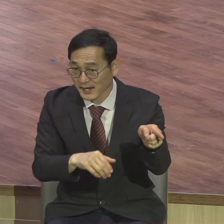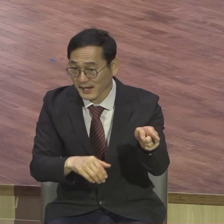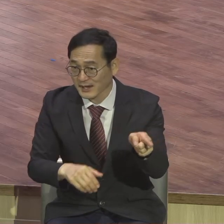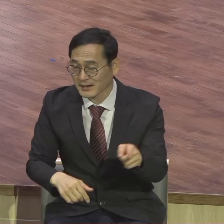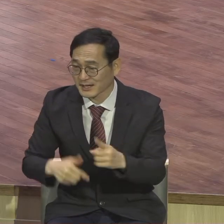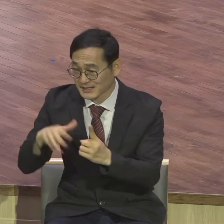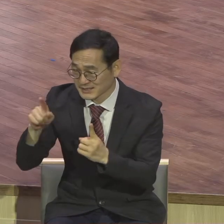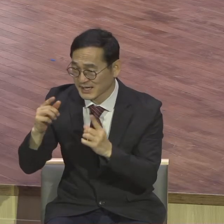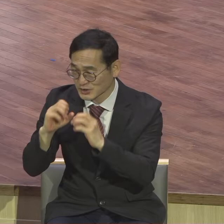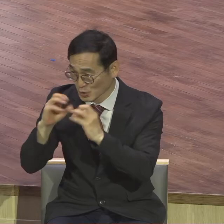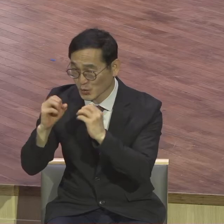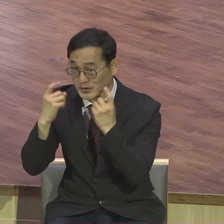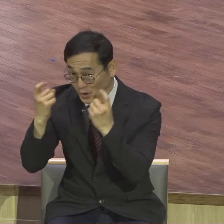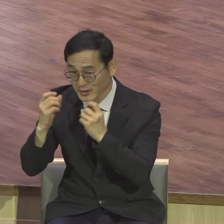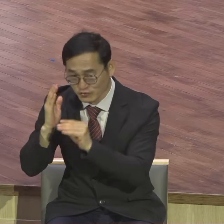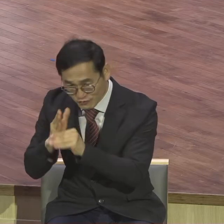편지예요.